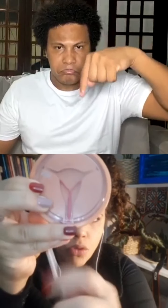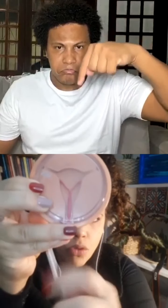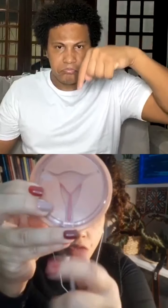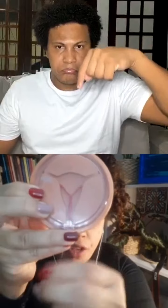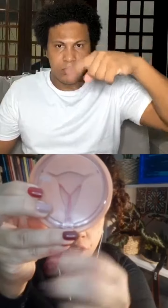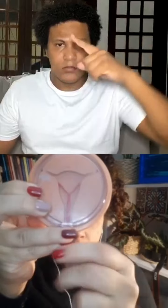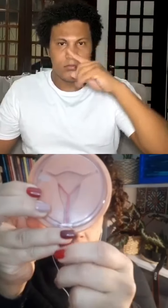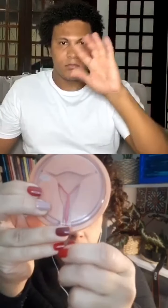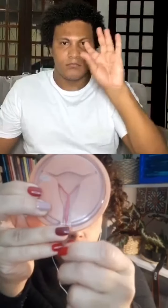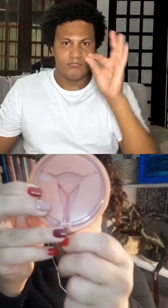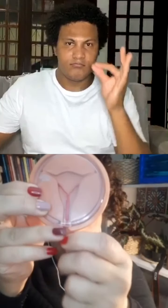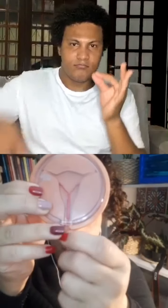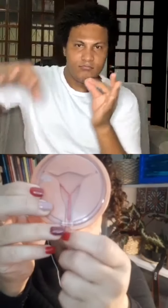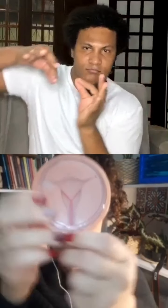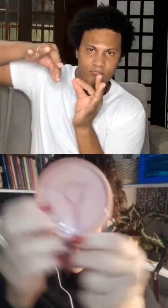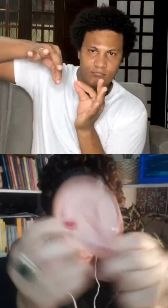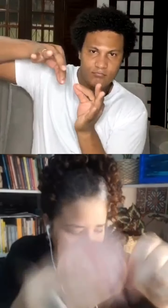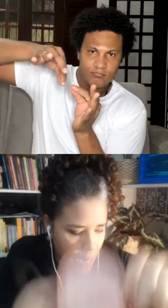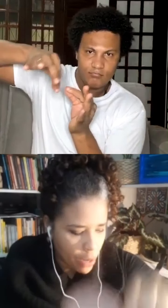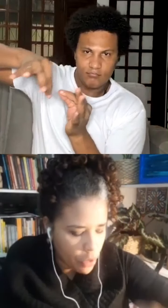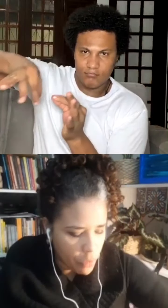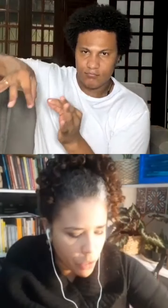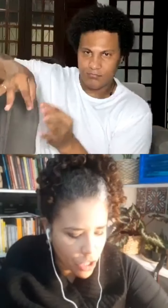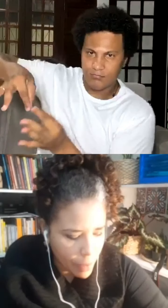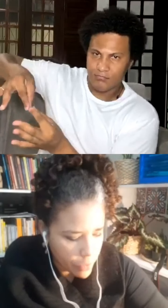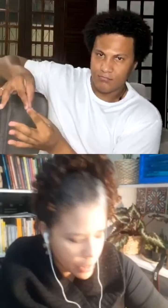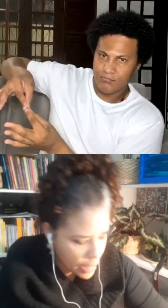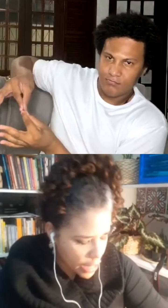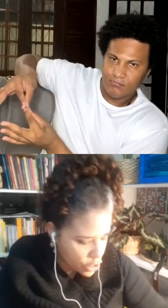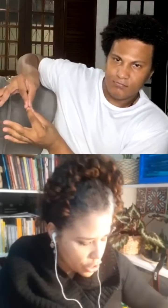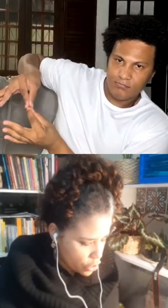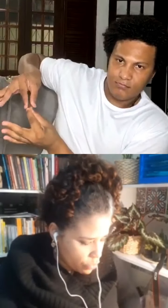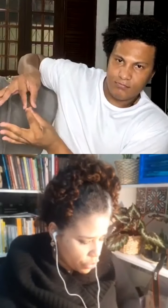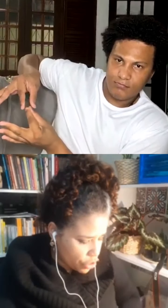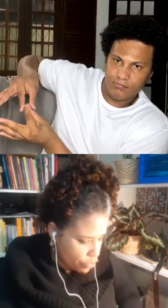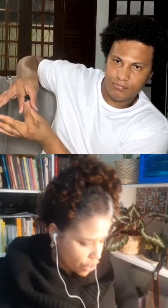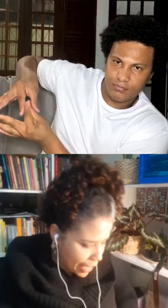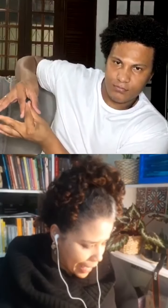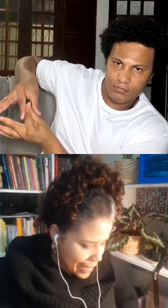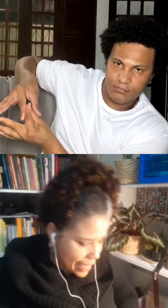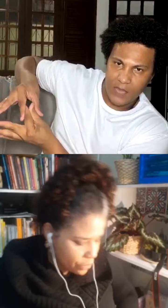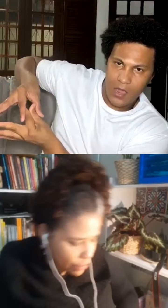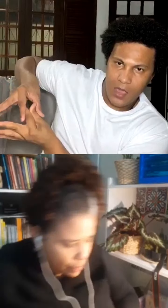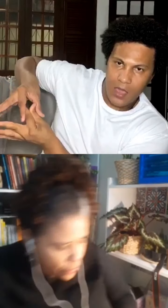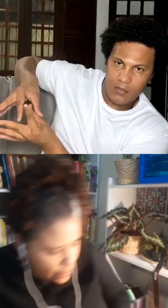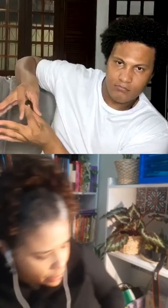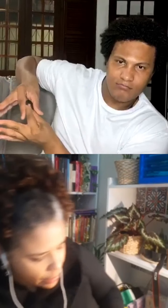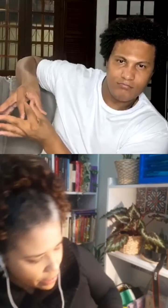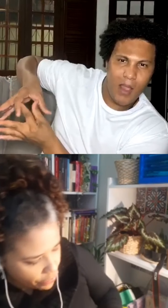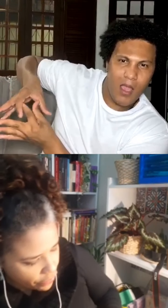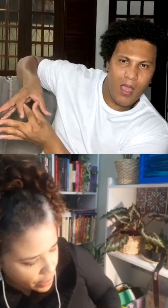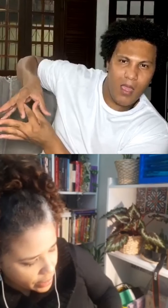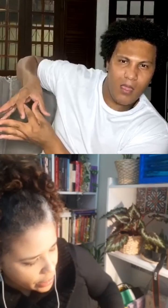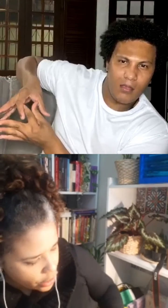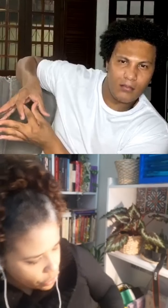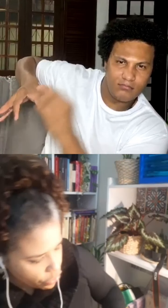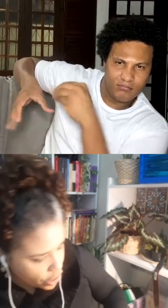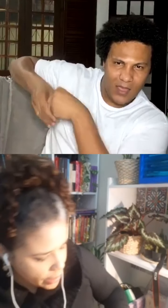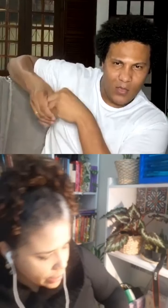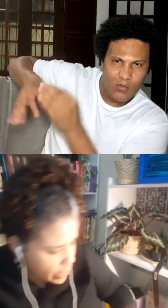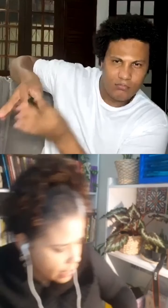o fio e deixo o DIU lá dentro. Agora eu vou mostrar para vocês o DIU já lá dentro, na posição que ele fica,